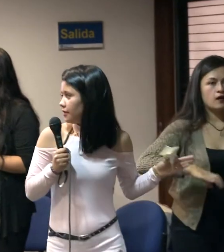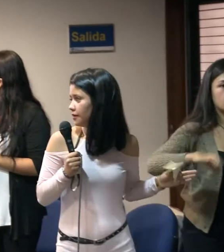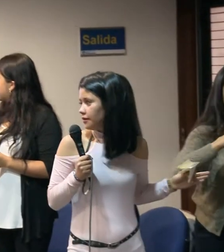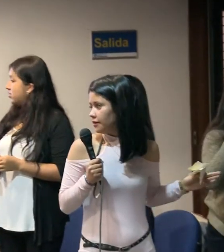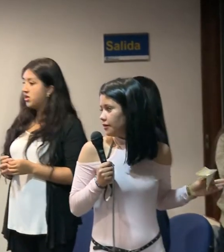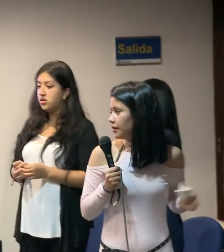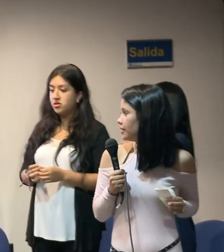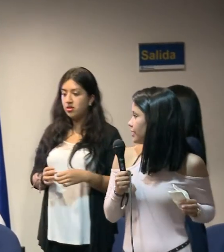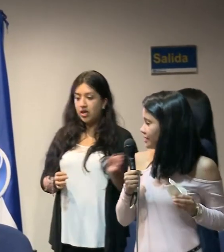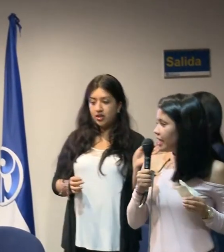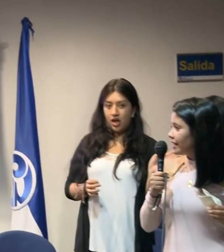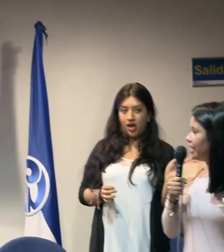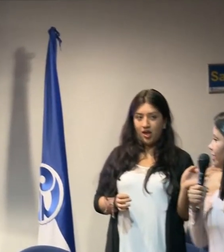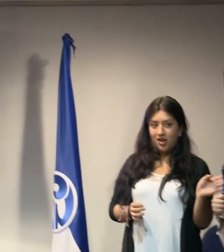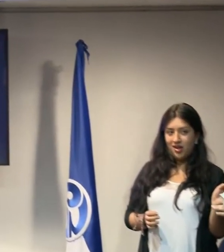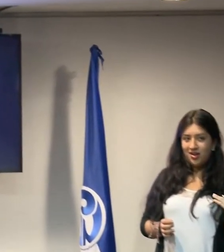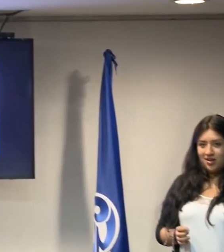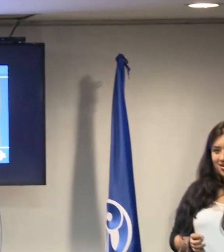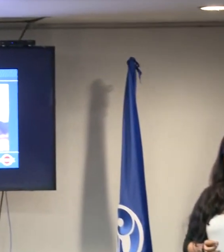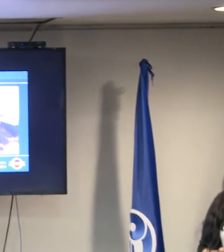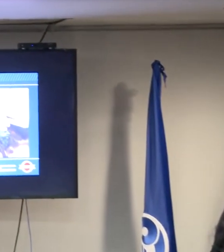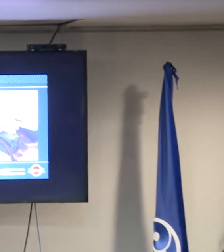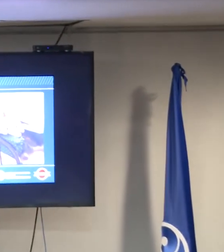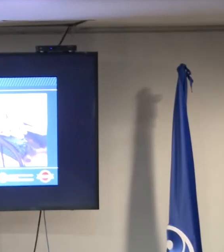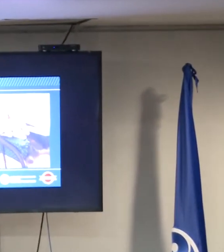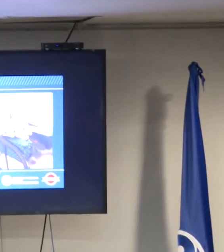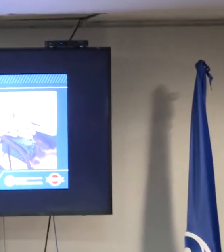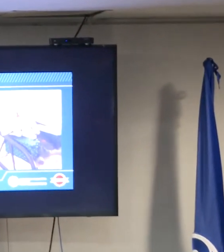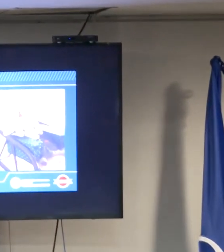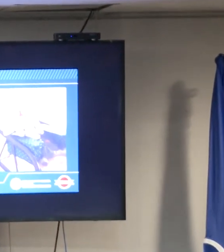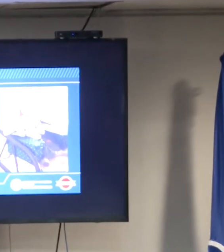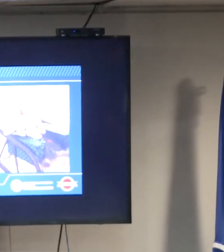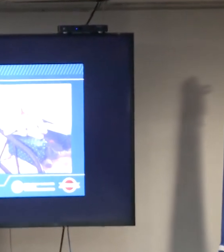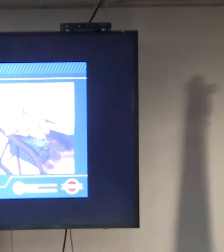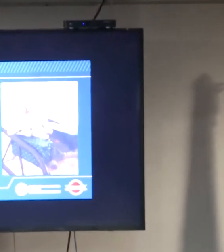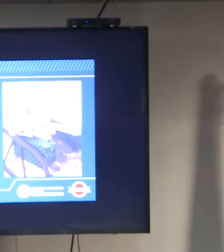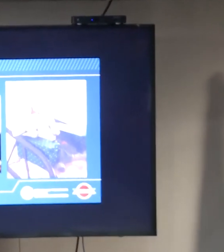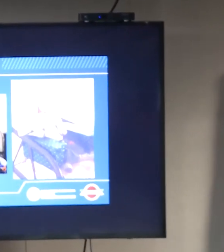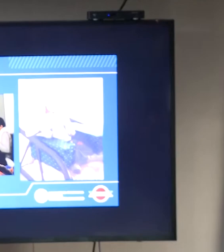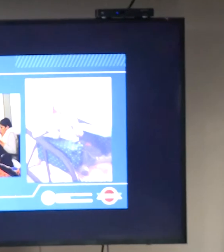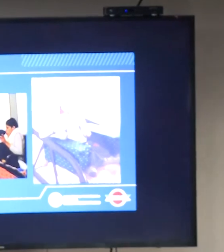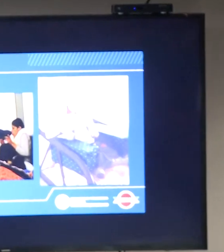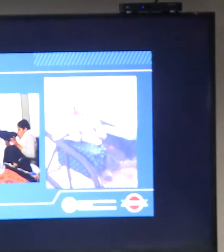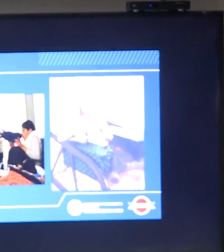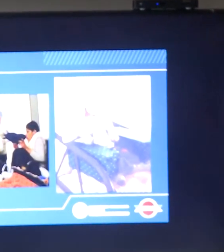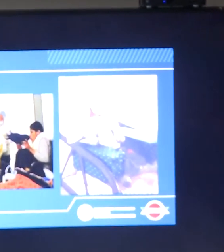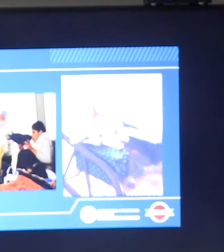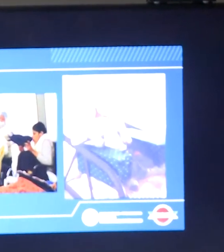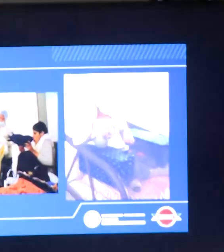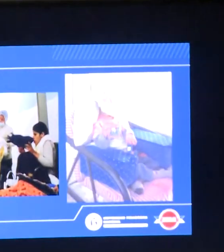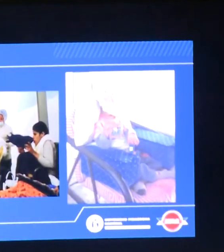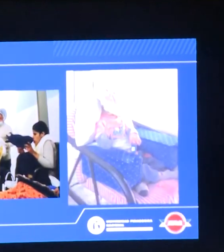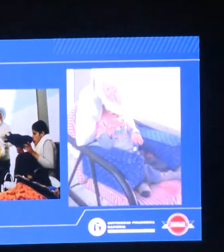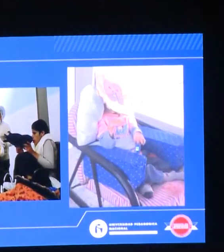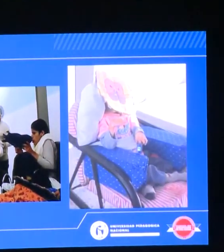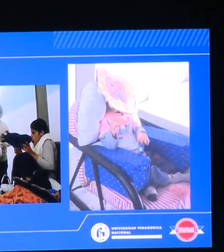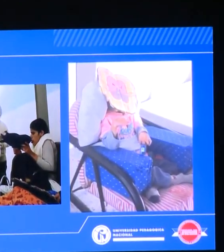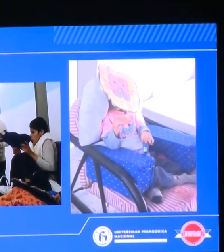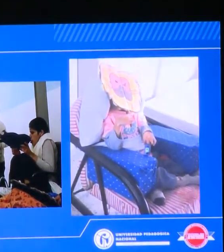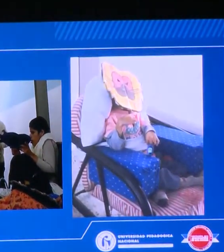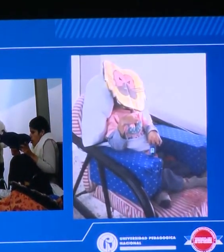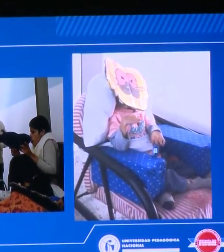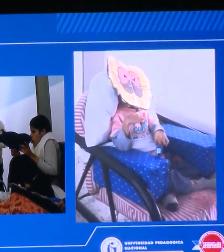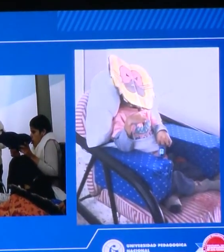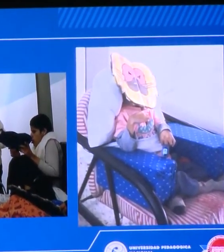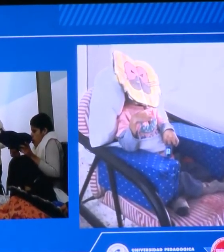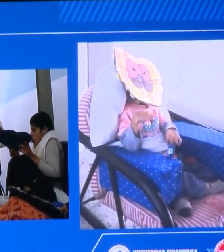parte izquierda, el león que se encuentra, creo que está el león que tiene ella, no tenía texturas y